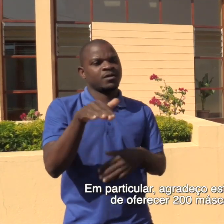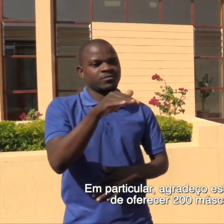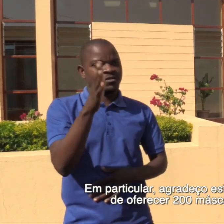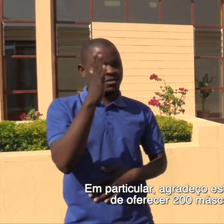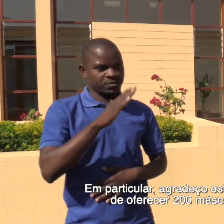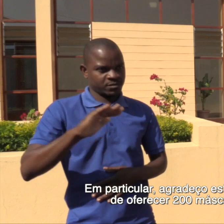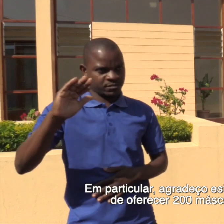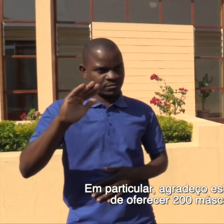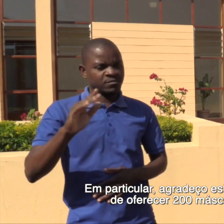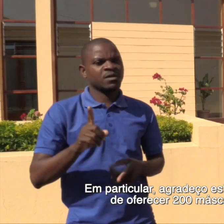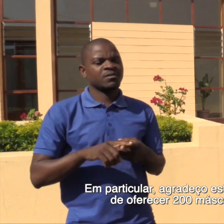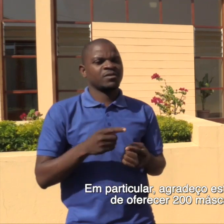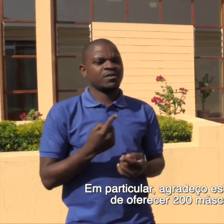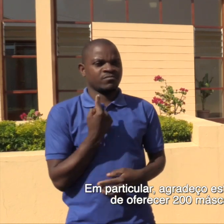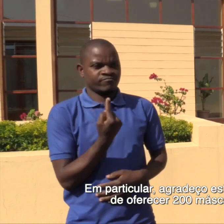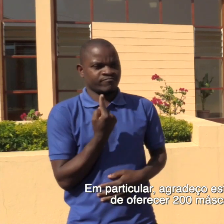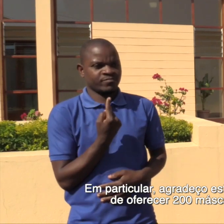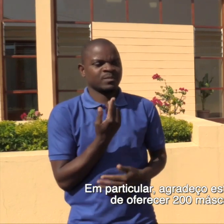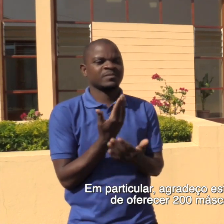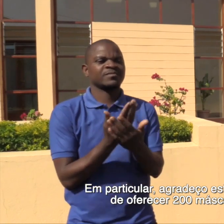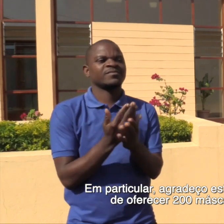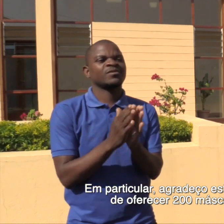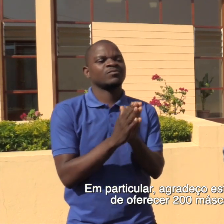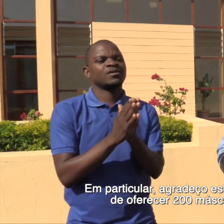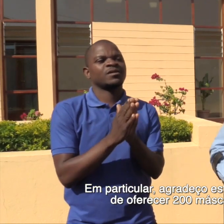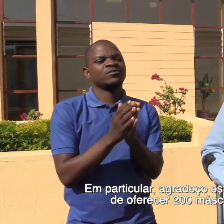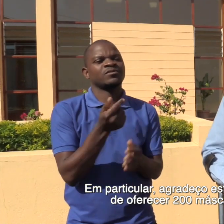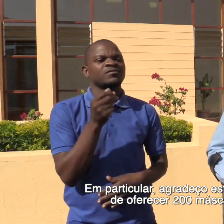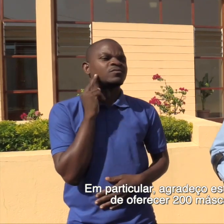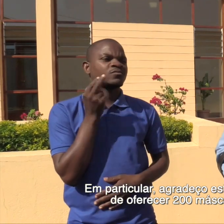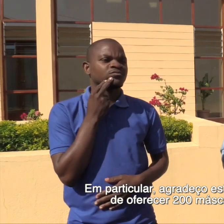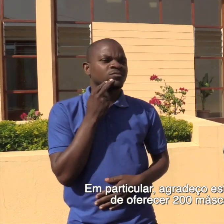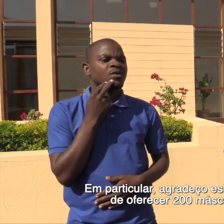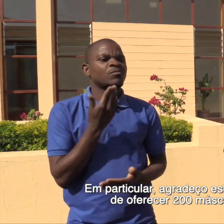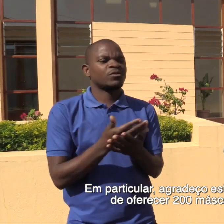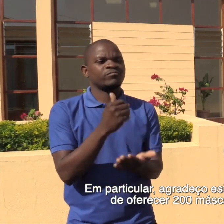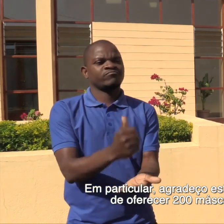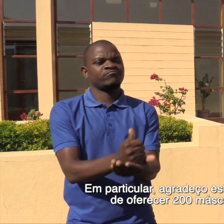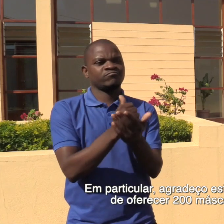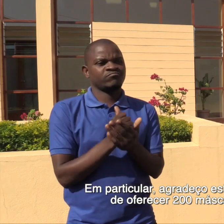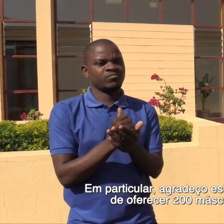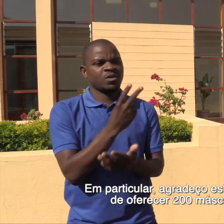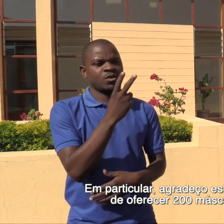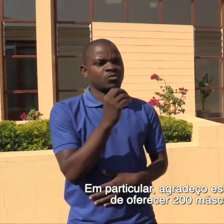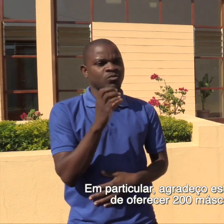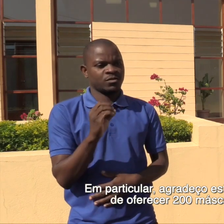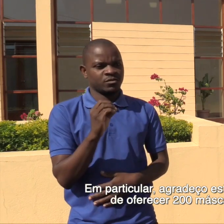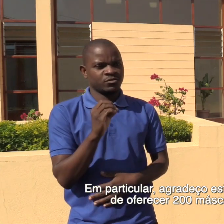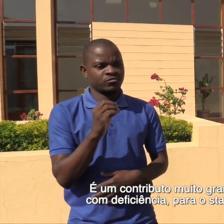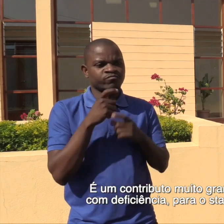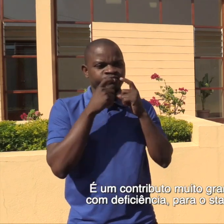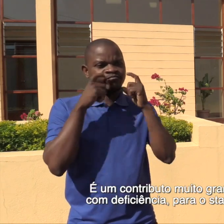por este gesto que a TV Surdo está a oferecer. 200 máscaras para o FAMODE